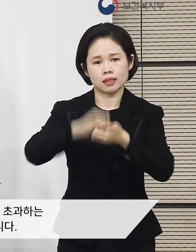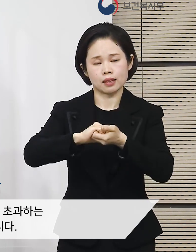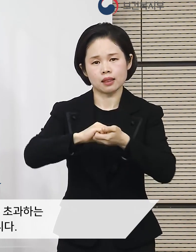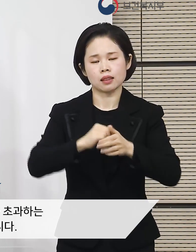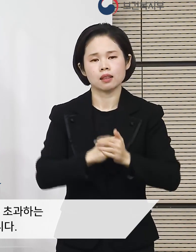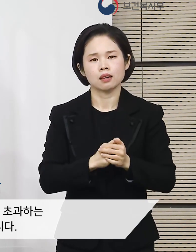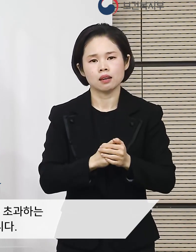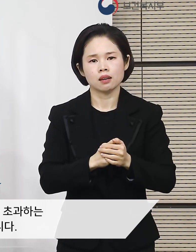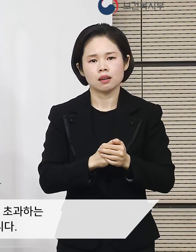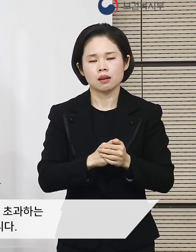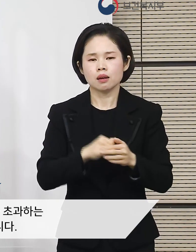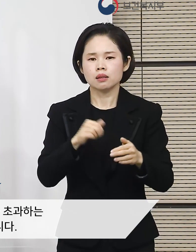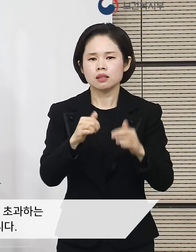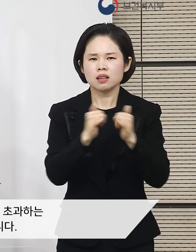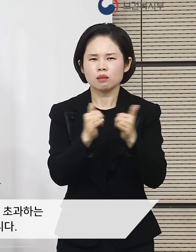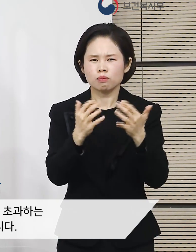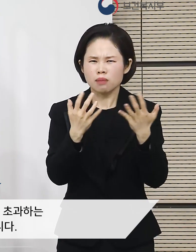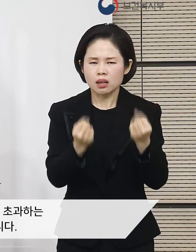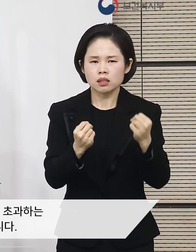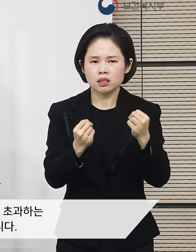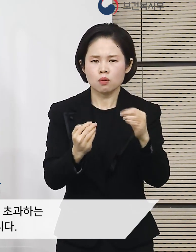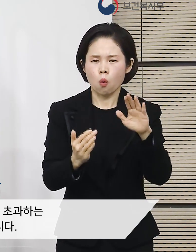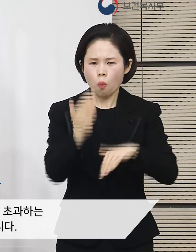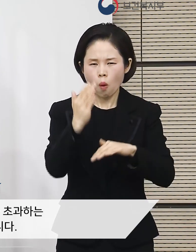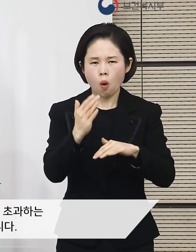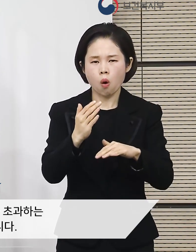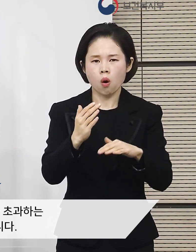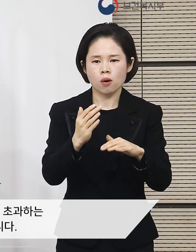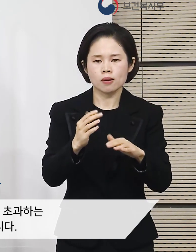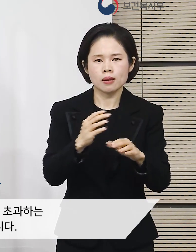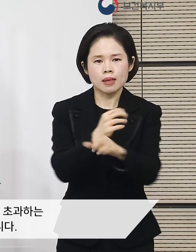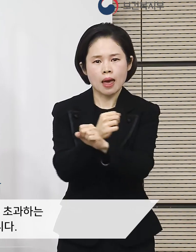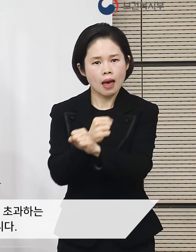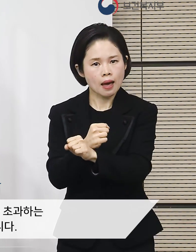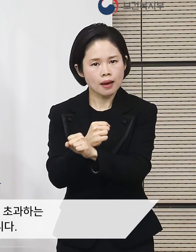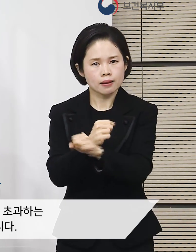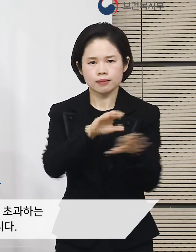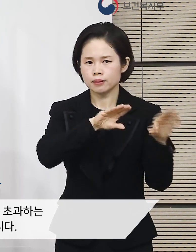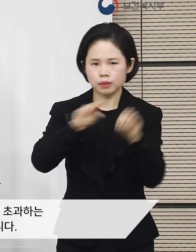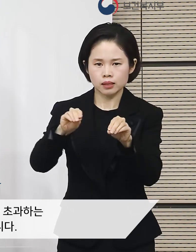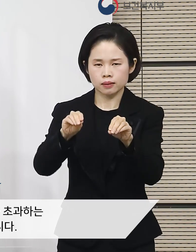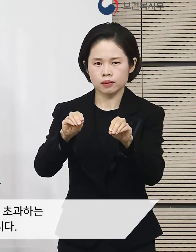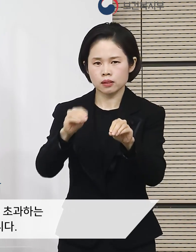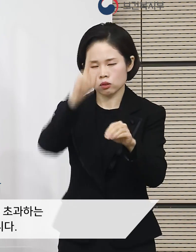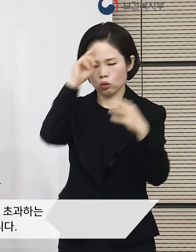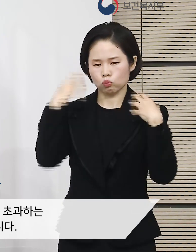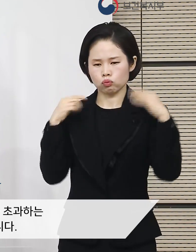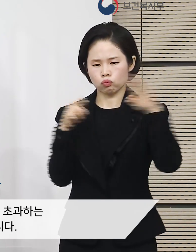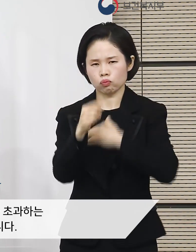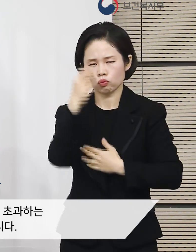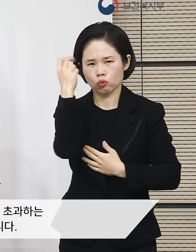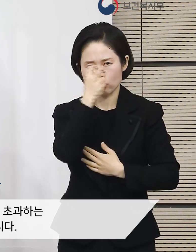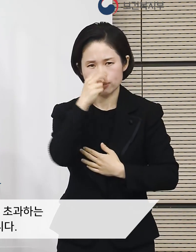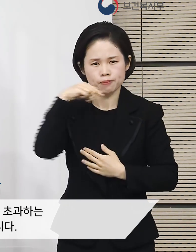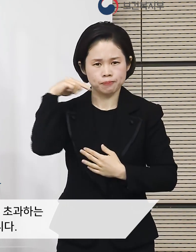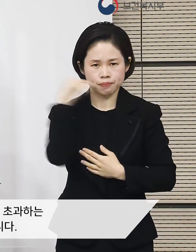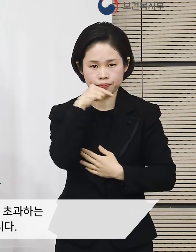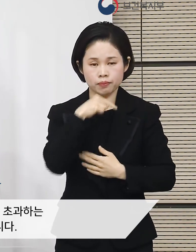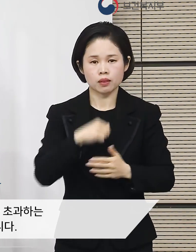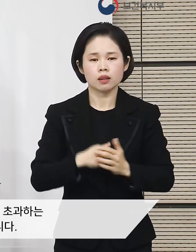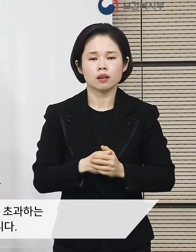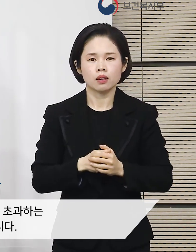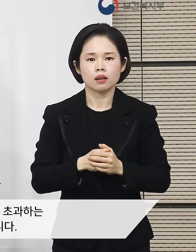이내로 예약을 제한하고 객실 정원을 초과하는 인원 수용을 금지하며 이를 철저히 관리하도록